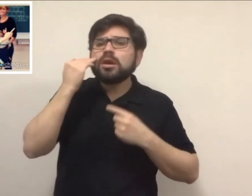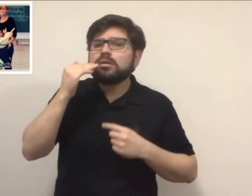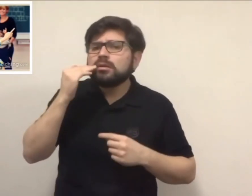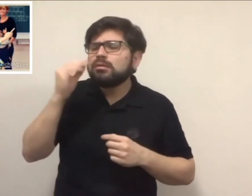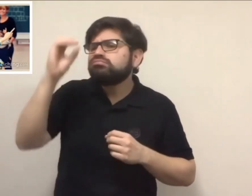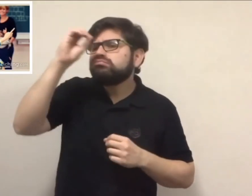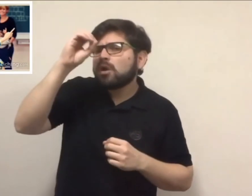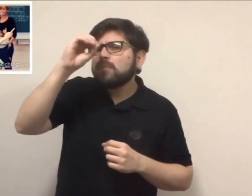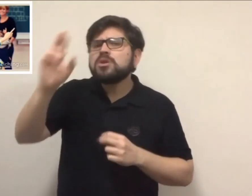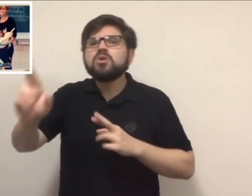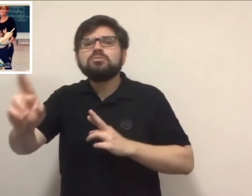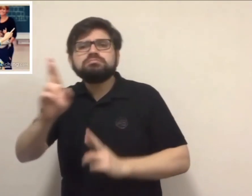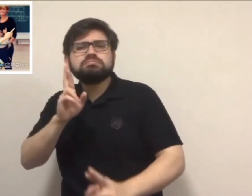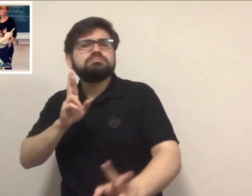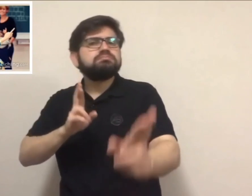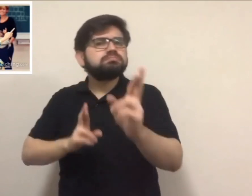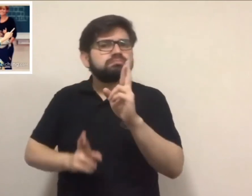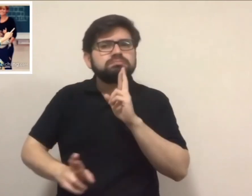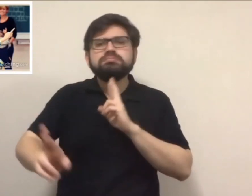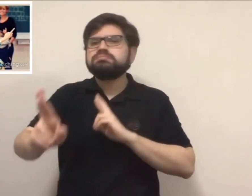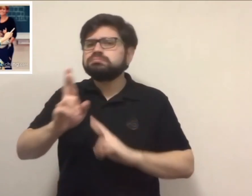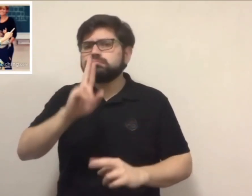El profesor puede preguntar a los niños su opinión